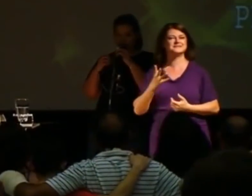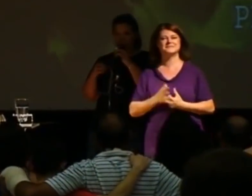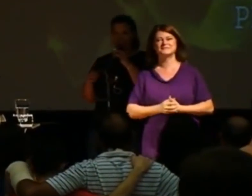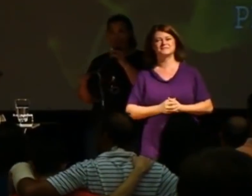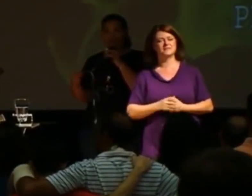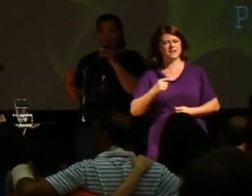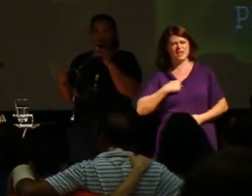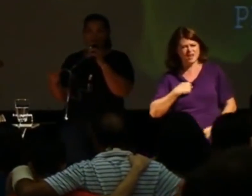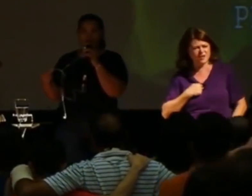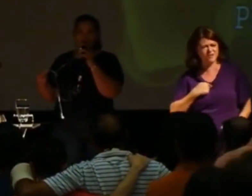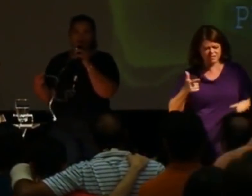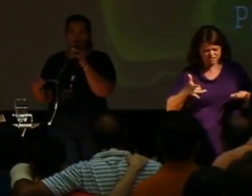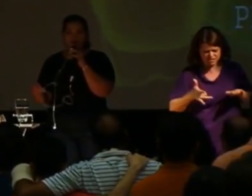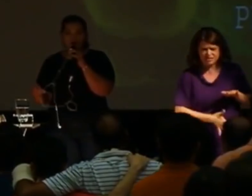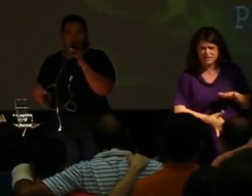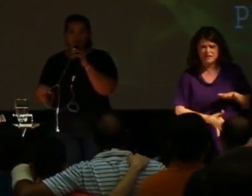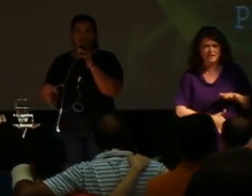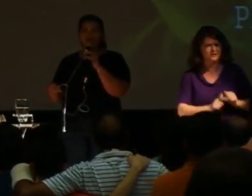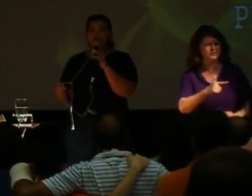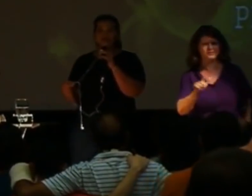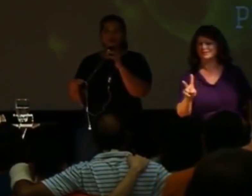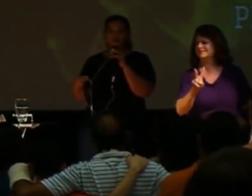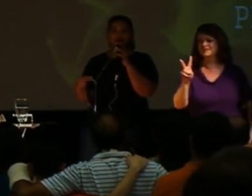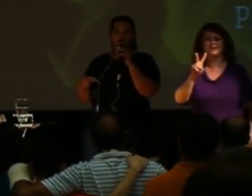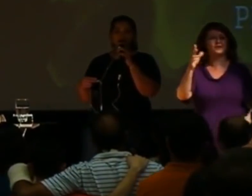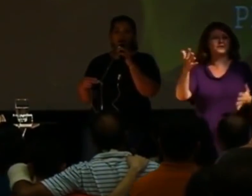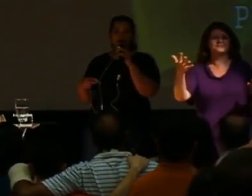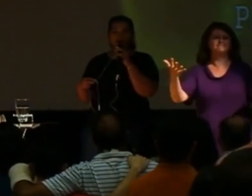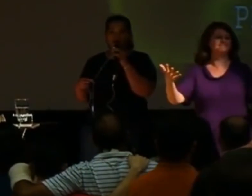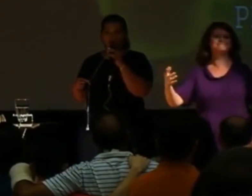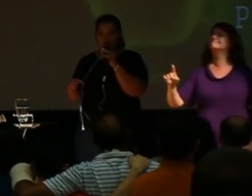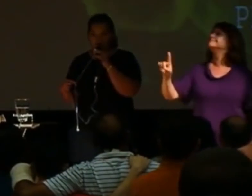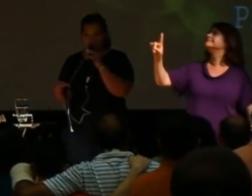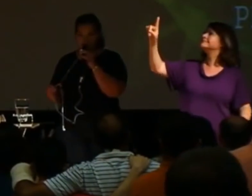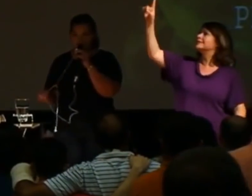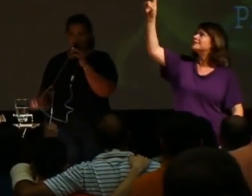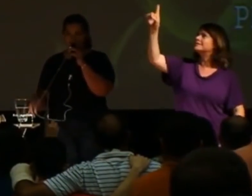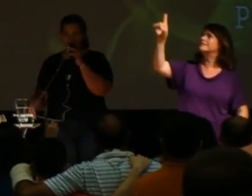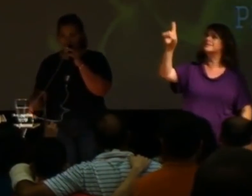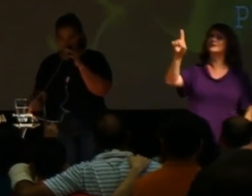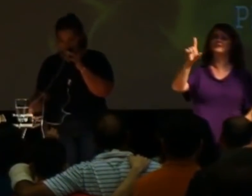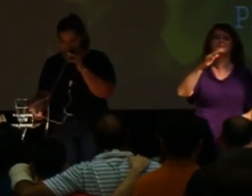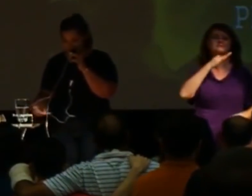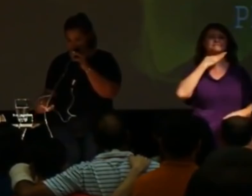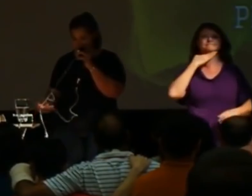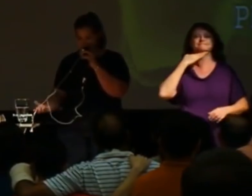Não tinha valor, mas tudo pagou por mim.